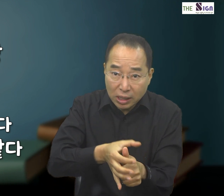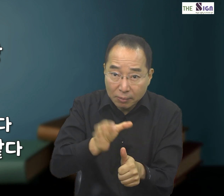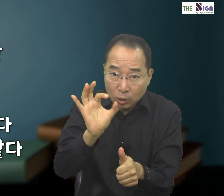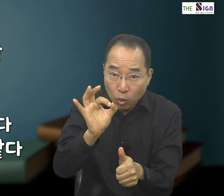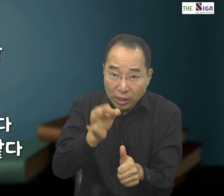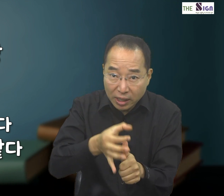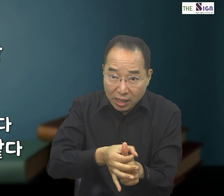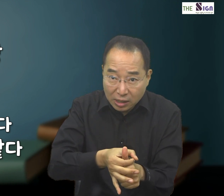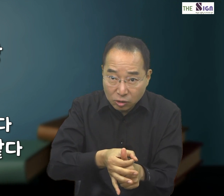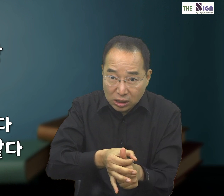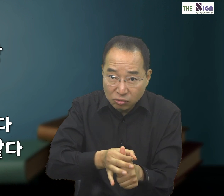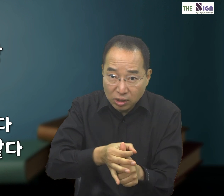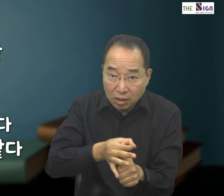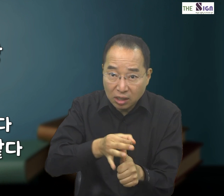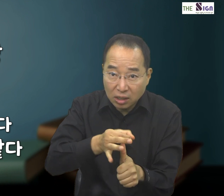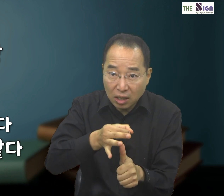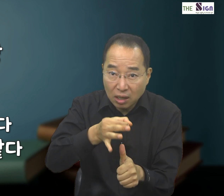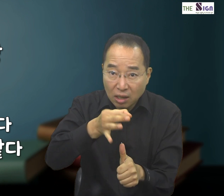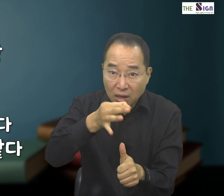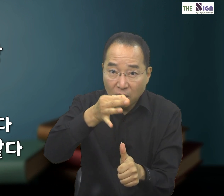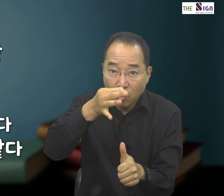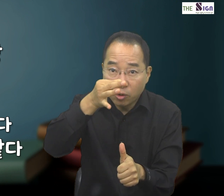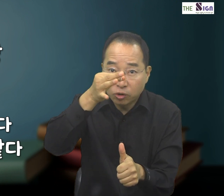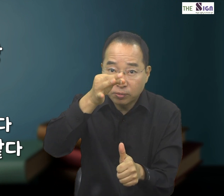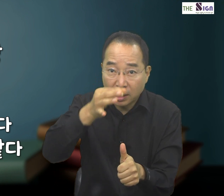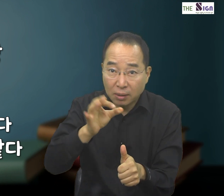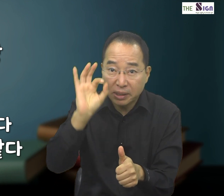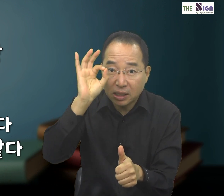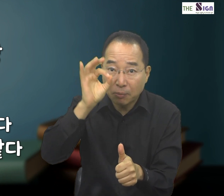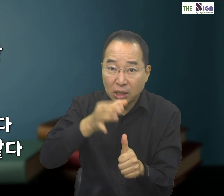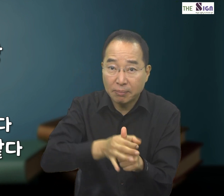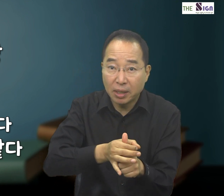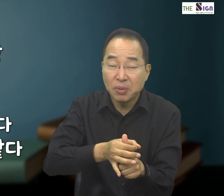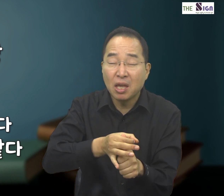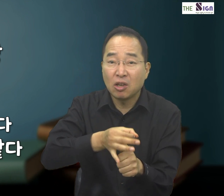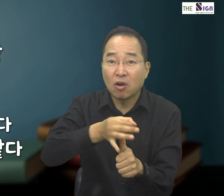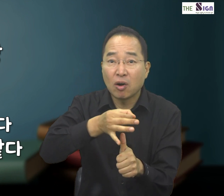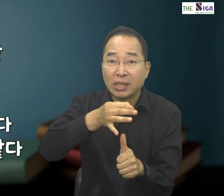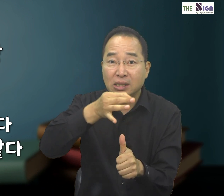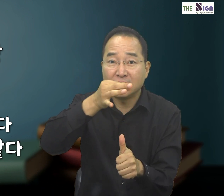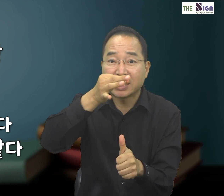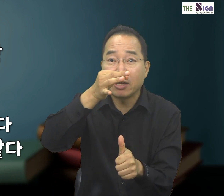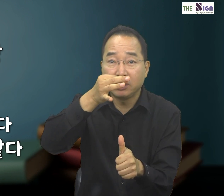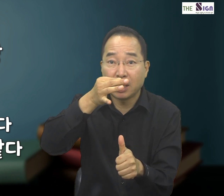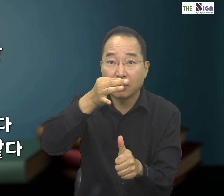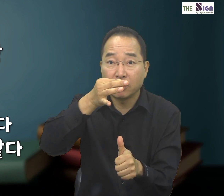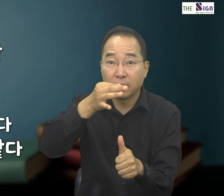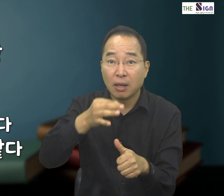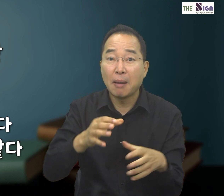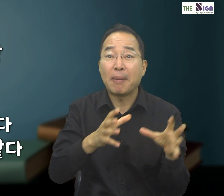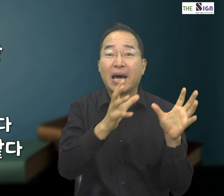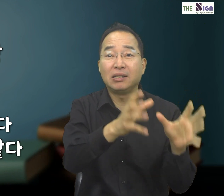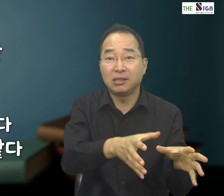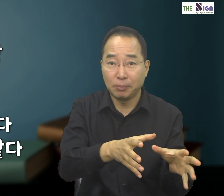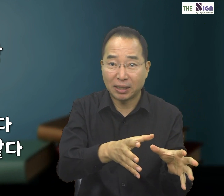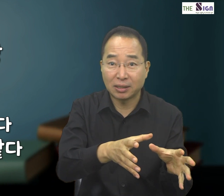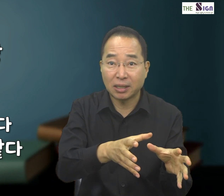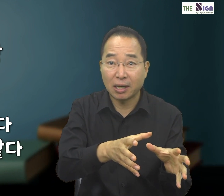동작하면 동그랗게 해가지고 이 위에 이렇게 올려줍니다. 그러면 이게 뭐냐면 여러 가지 일이 쌓여 있다는 거예요. 많은 일을 맡았다는